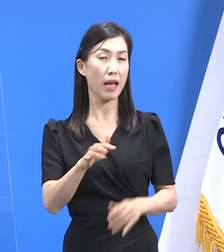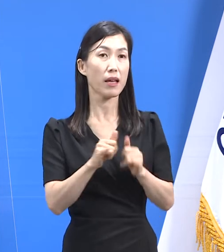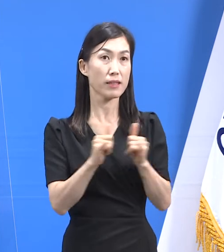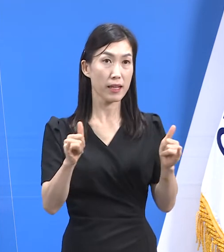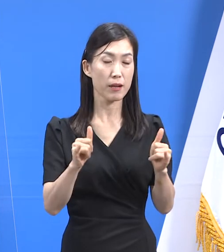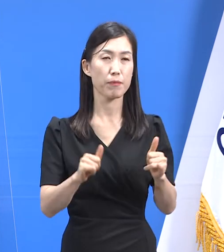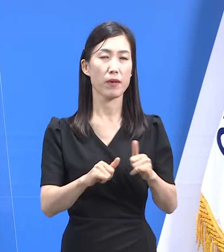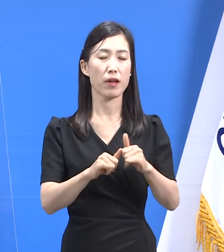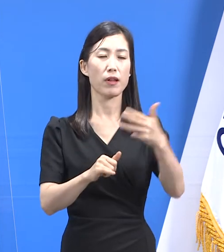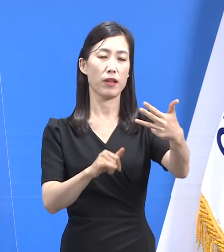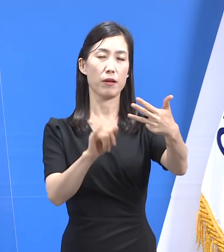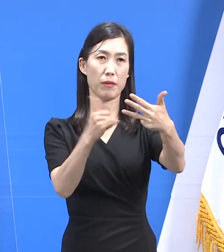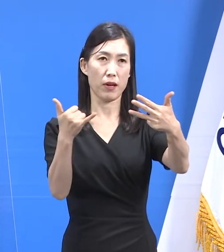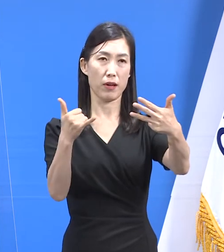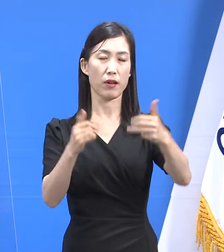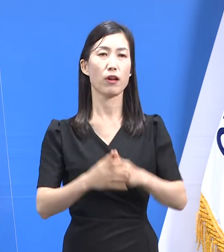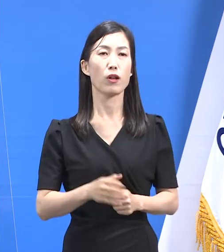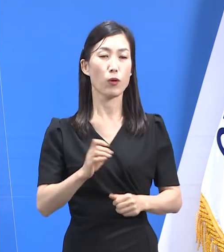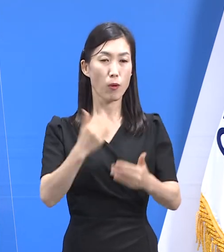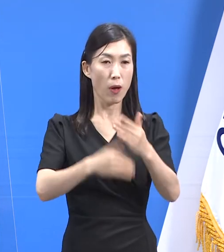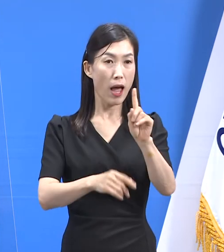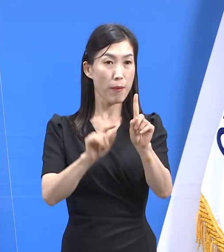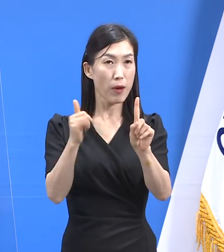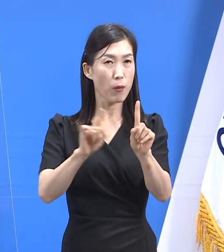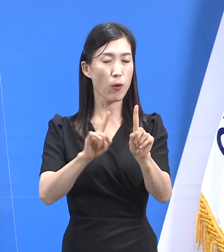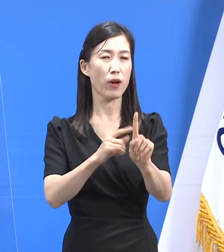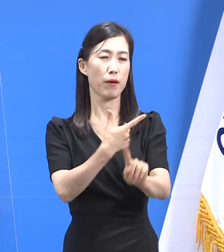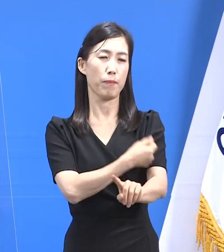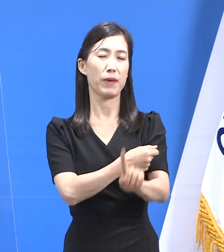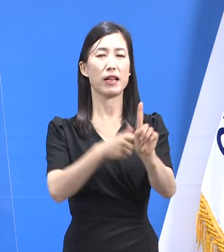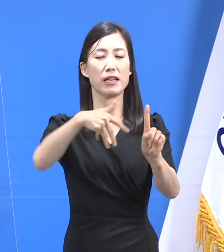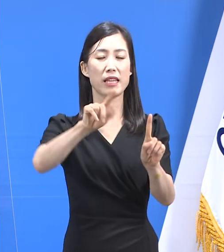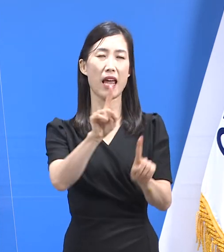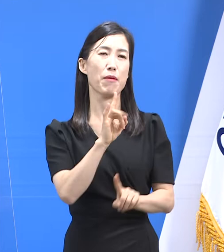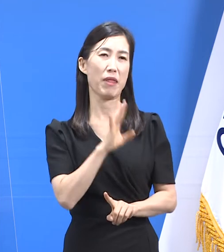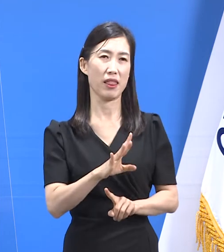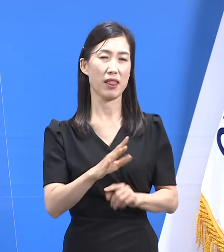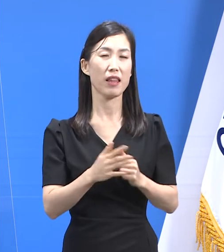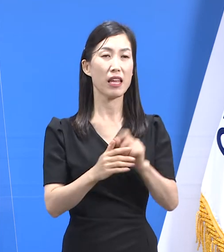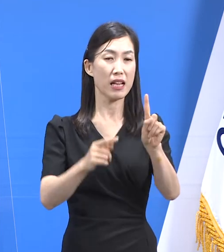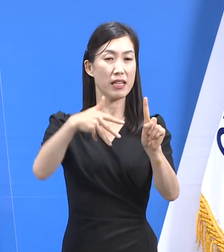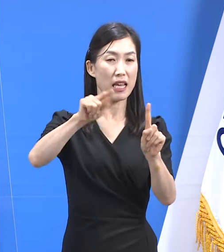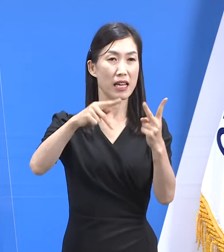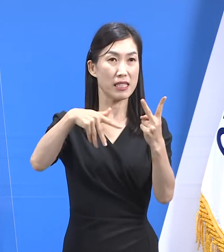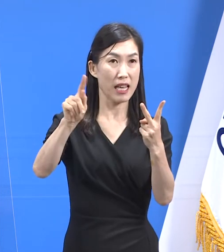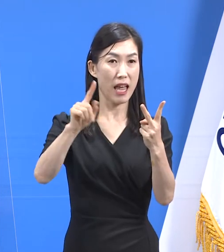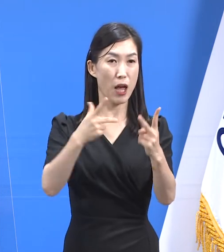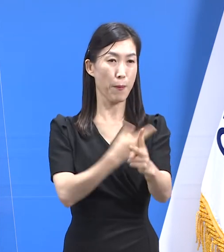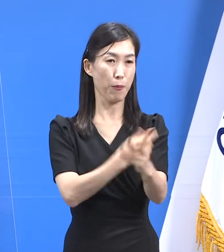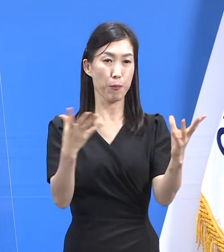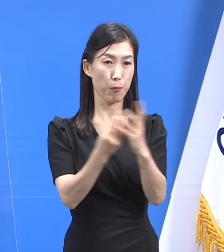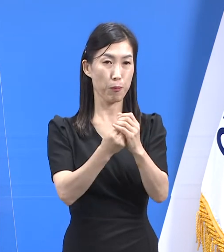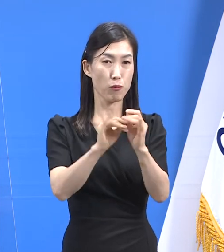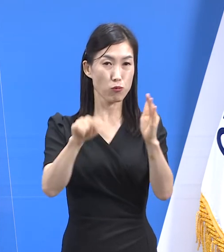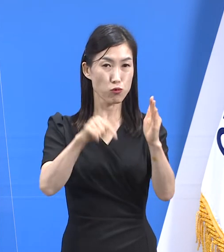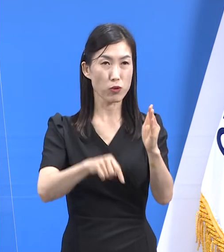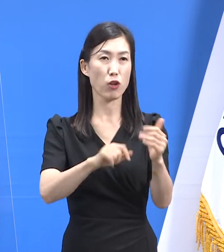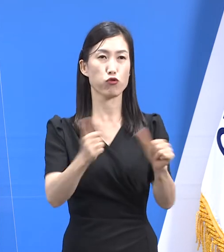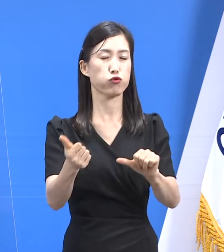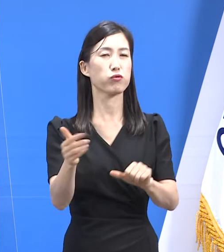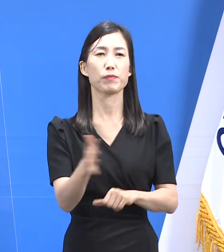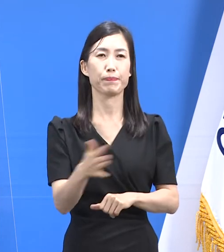미접종자는 총 8명이고, 한 명은 1차 접종만 완료한 상태로 2차 접종까지 마친 분들 중에서는 사망